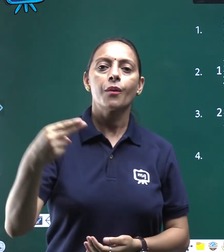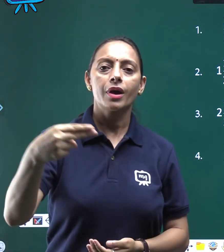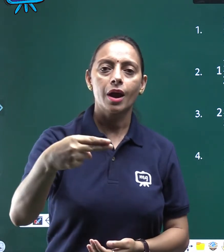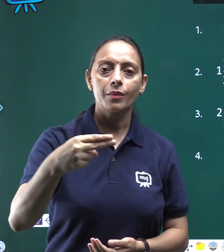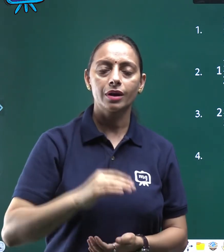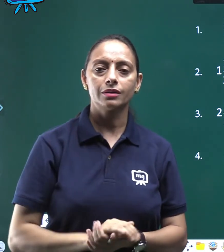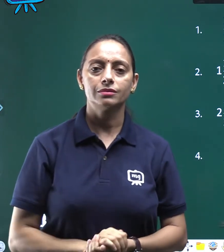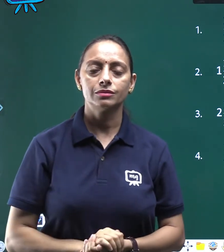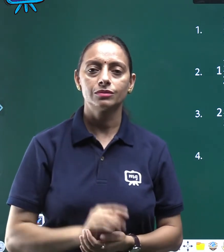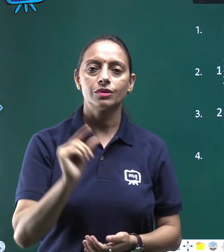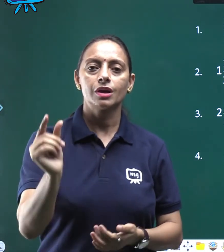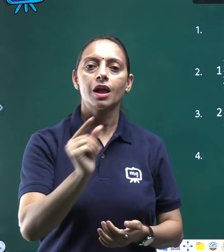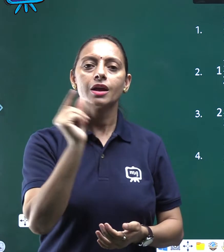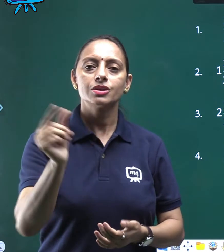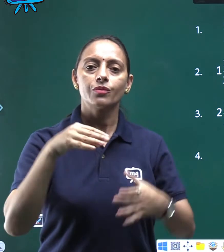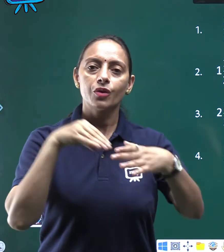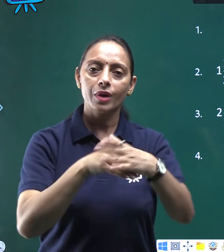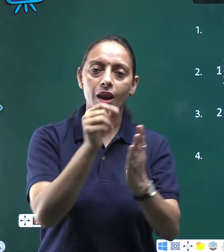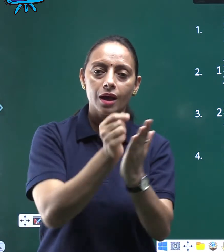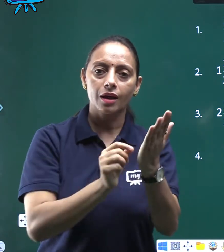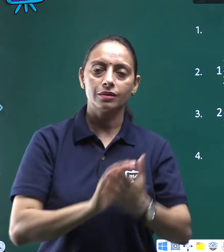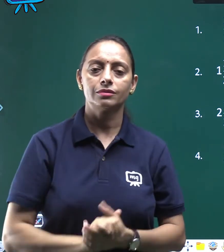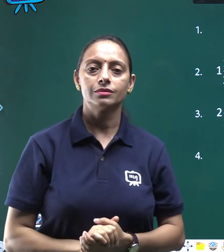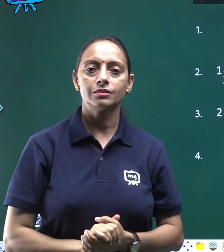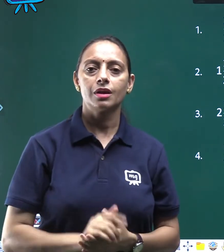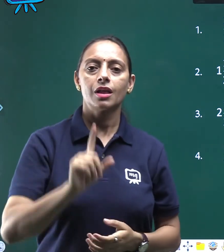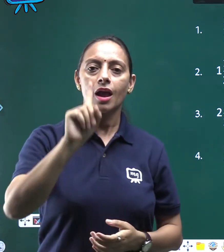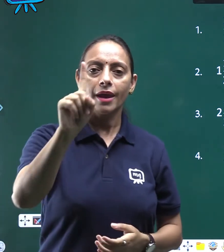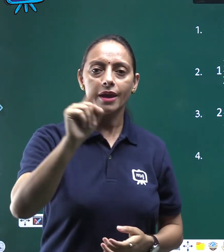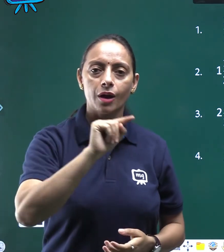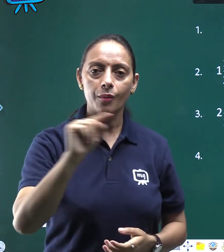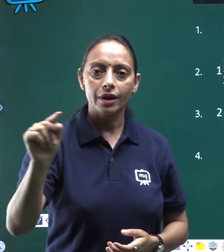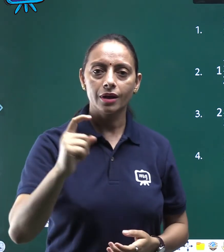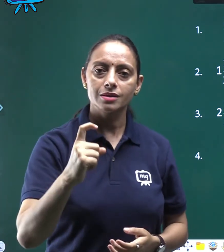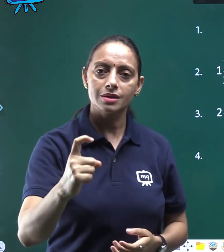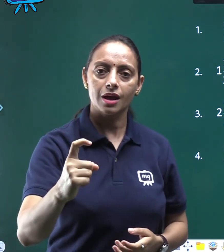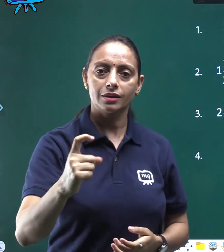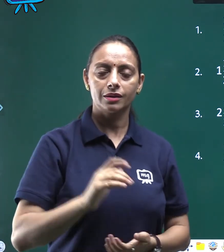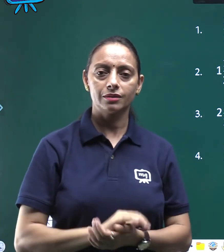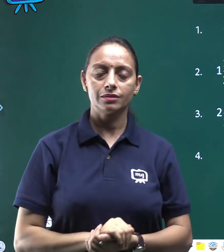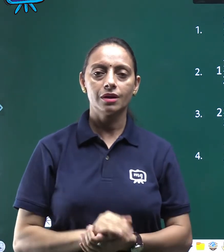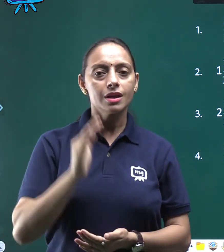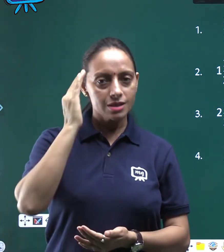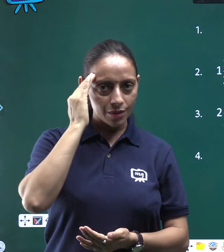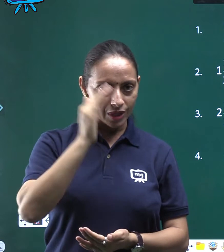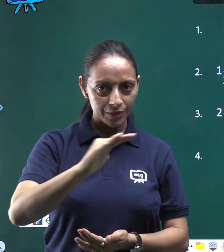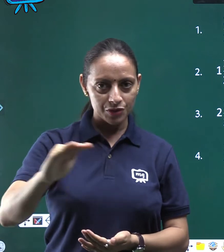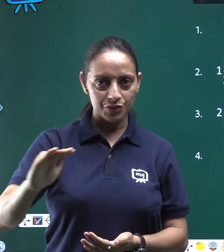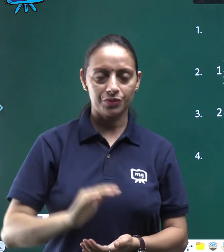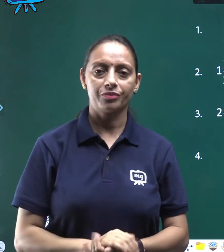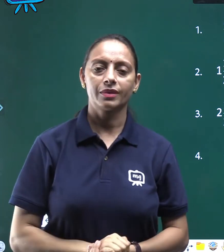बराबर शब्दों में लिखा एक बटा सात। समझ में आया